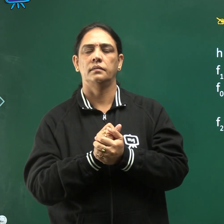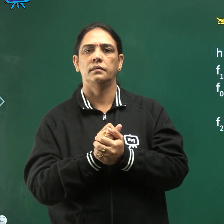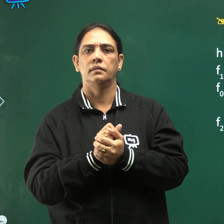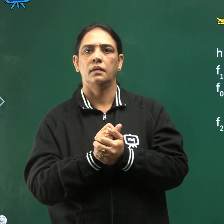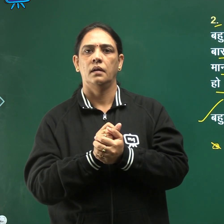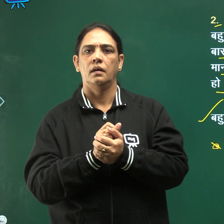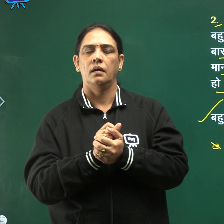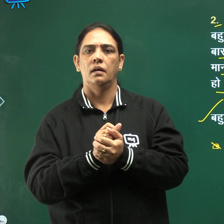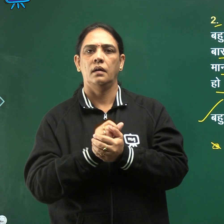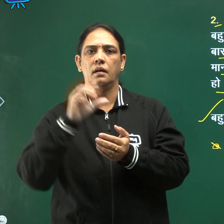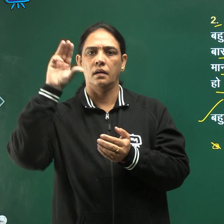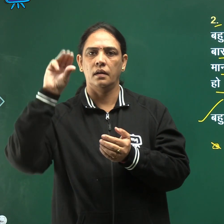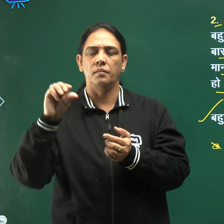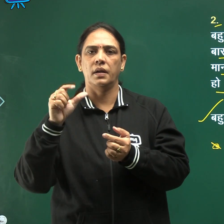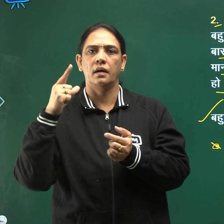निम्न सीमा,